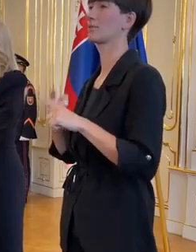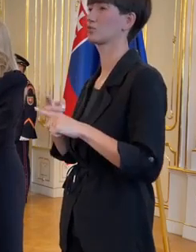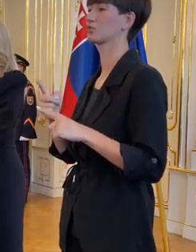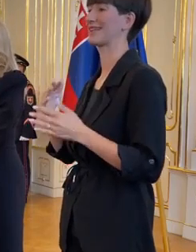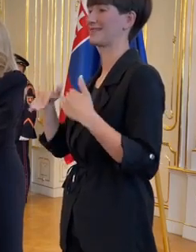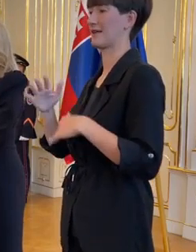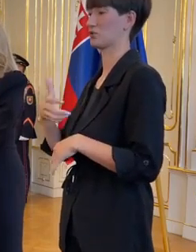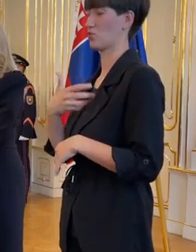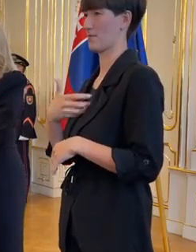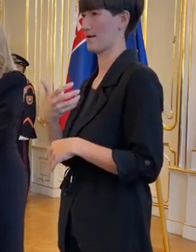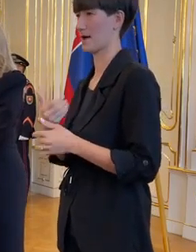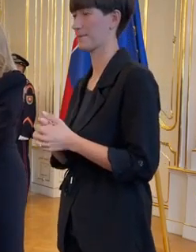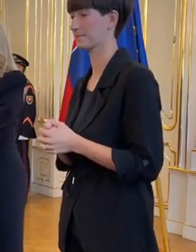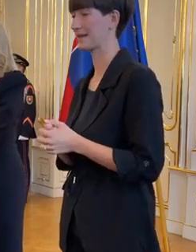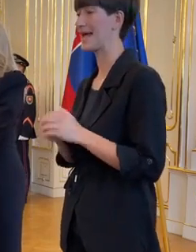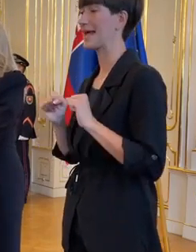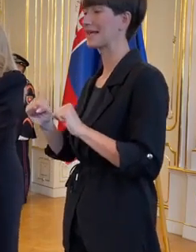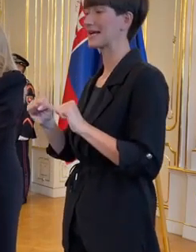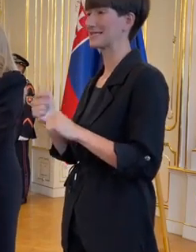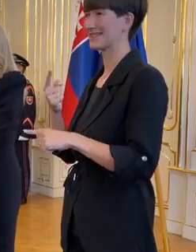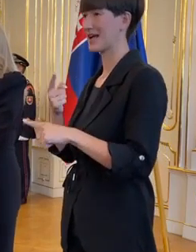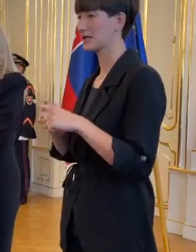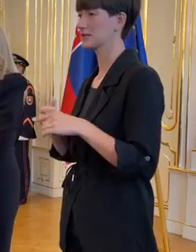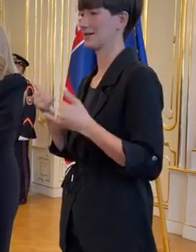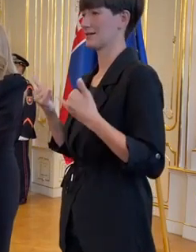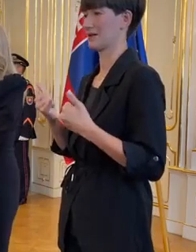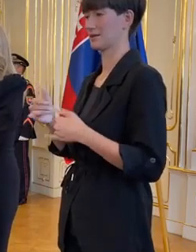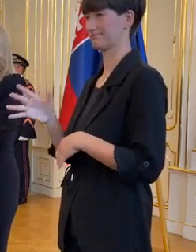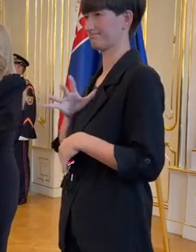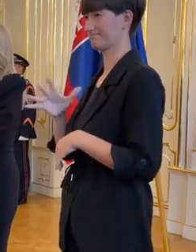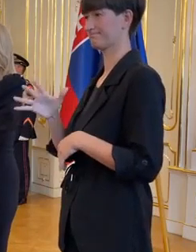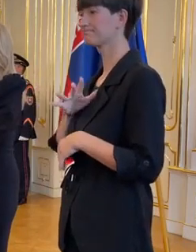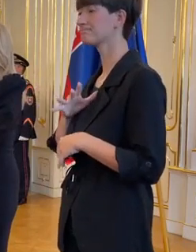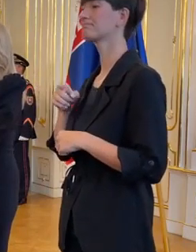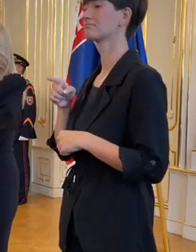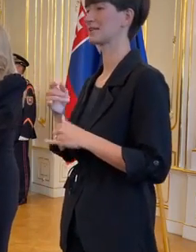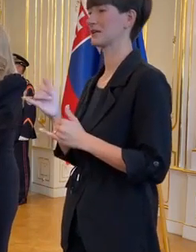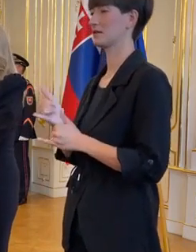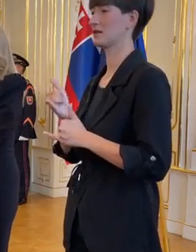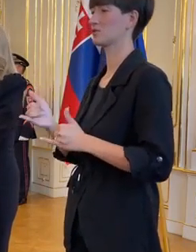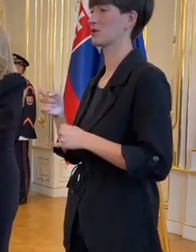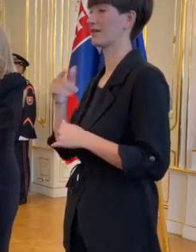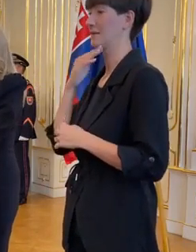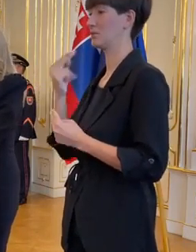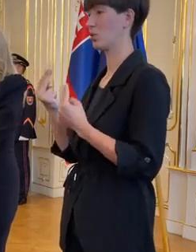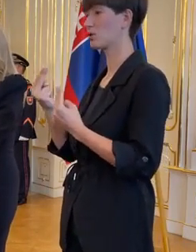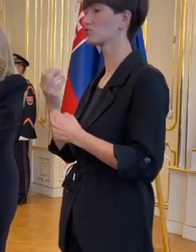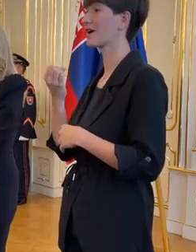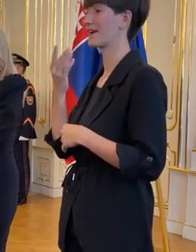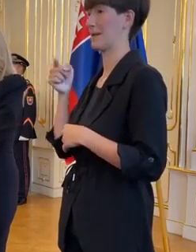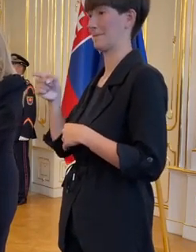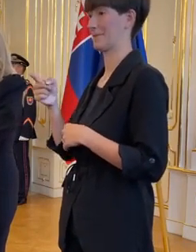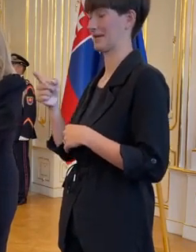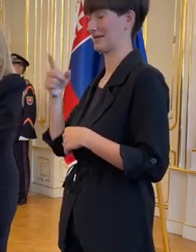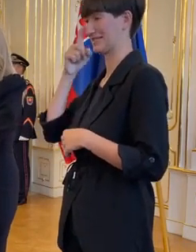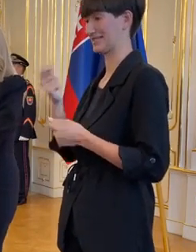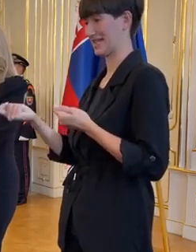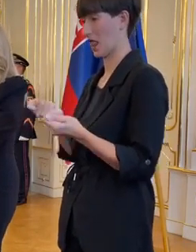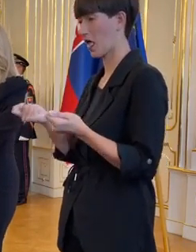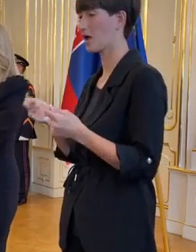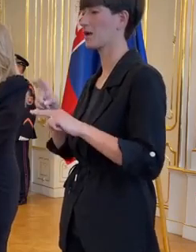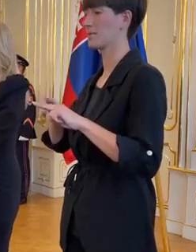obavy. Energetická kríza, ktorej čelíme, má v mnohých prípadoch až bytostné dôsledky. Som rada, že rezortu